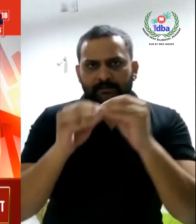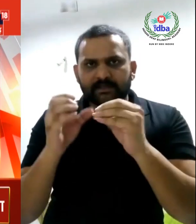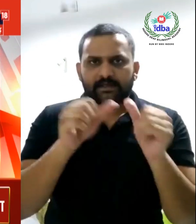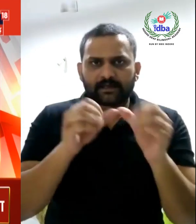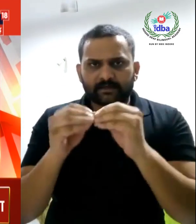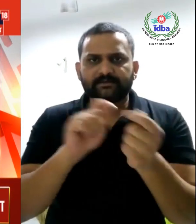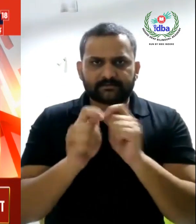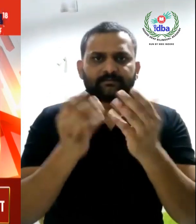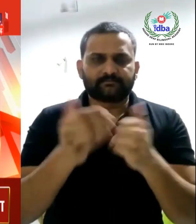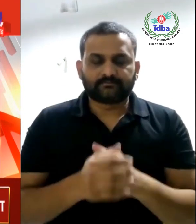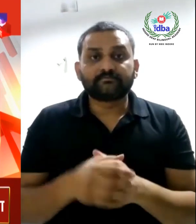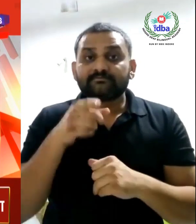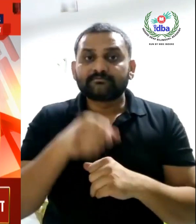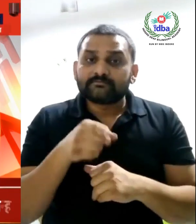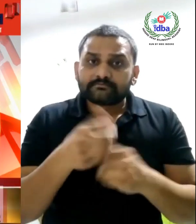इस संबंध में